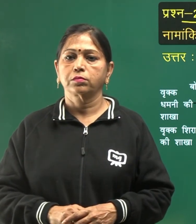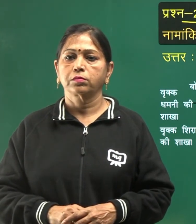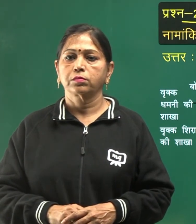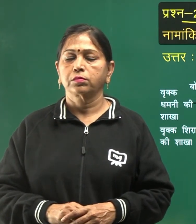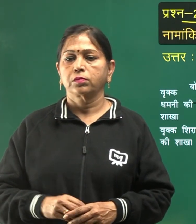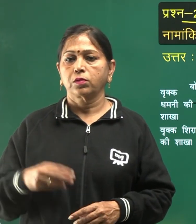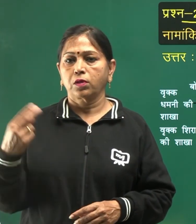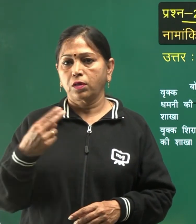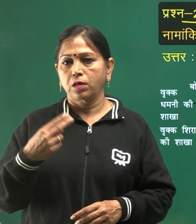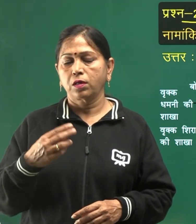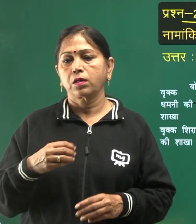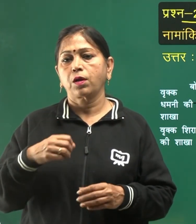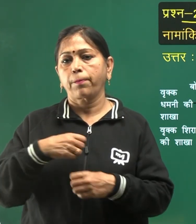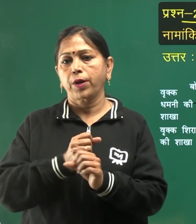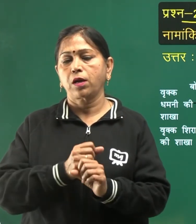नामांकित चित्र बनाइए।